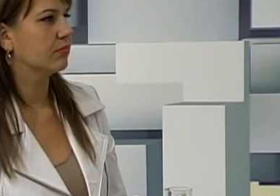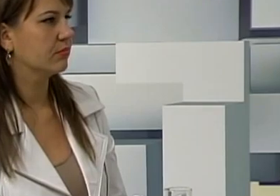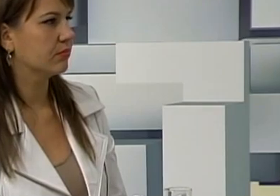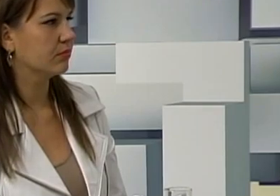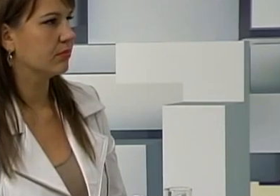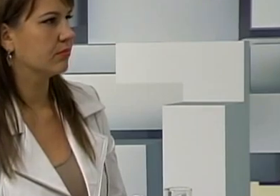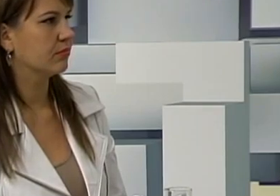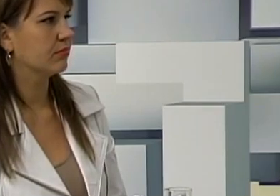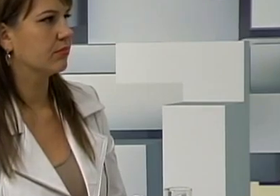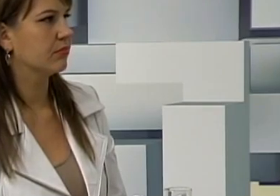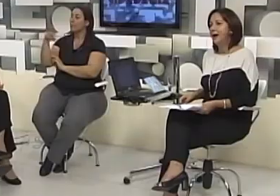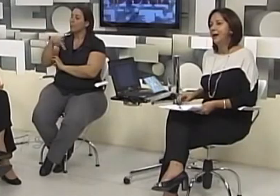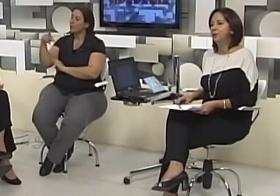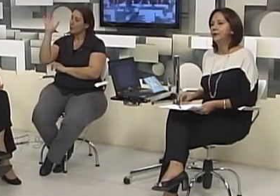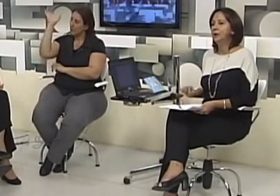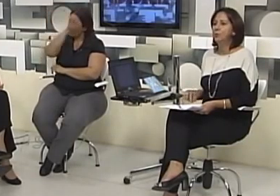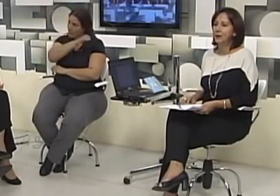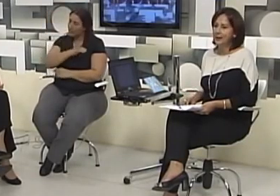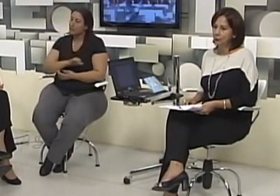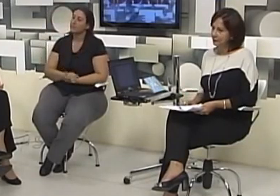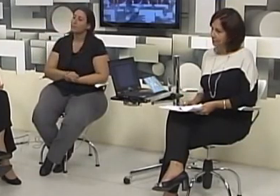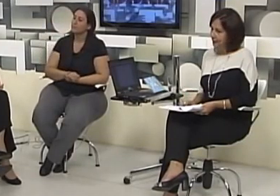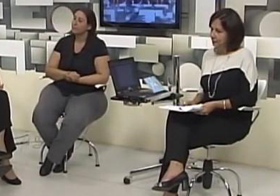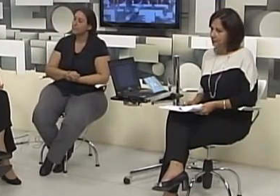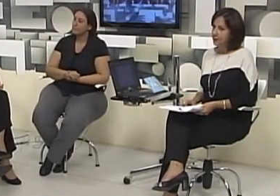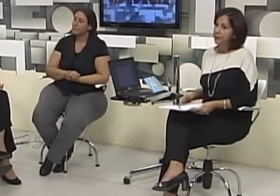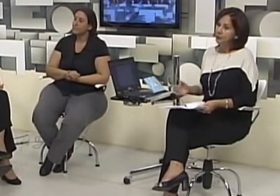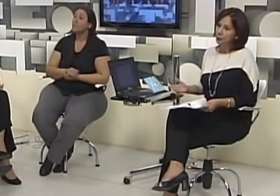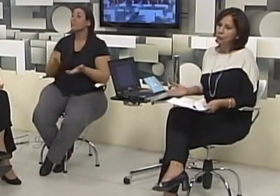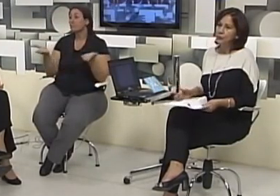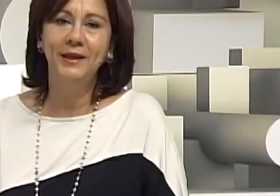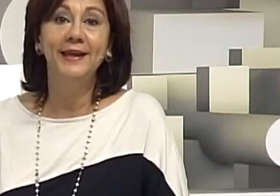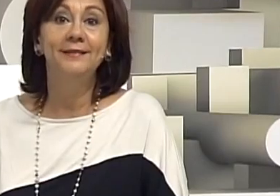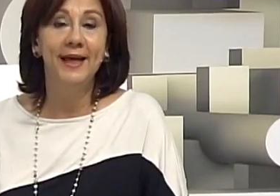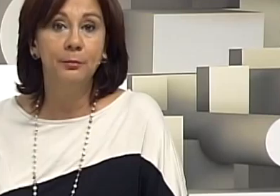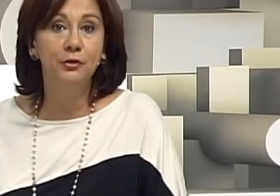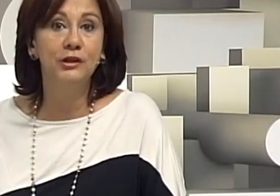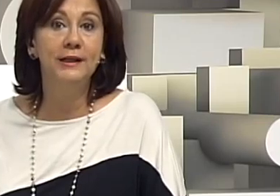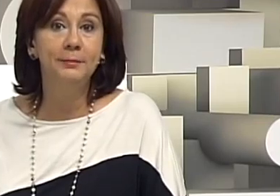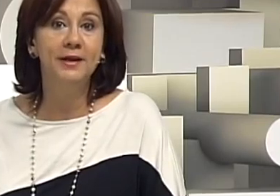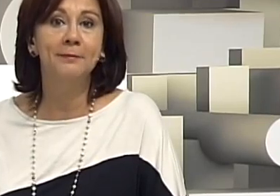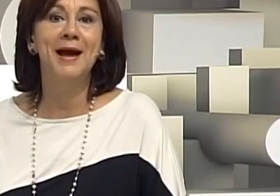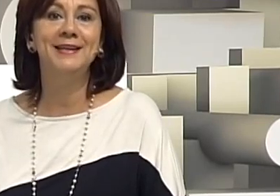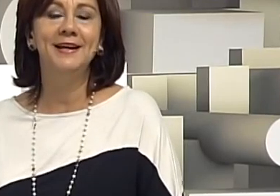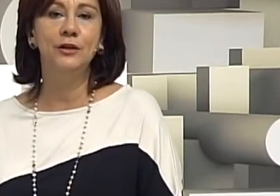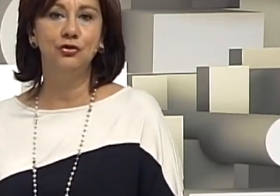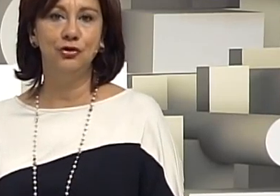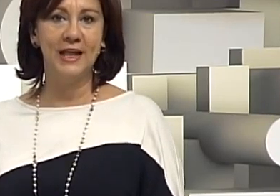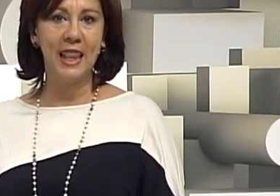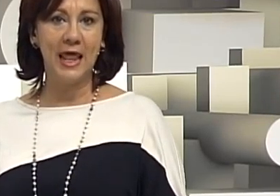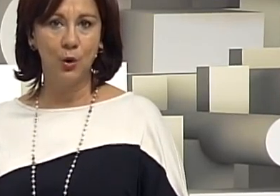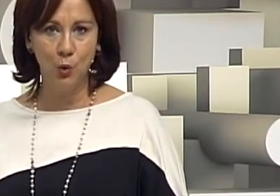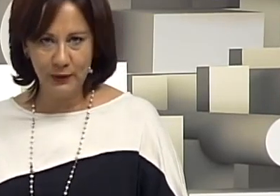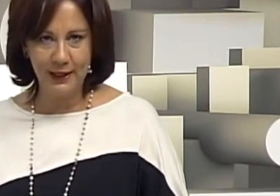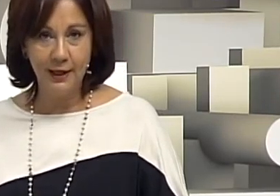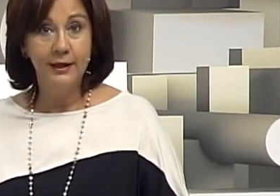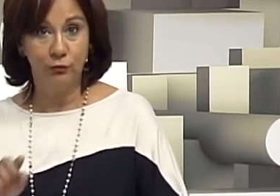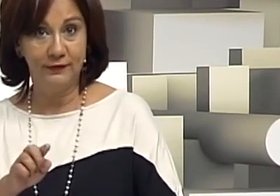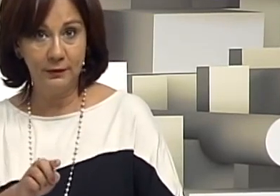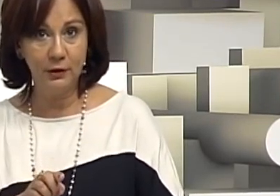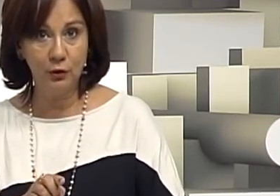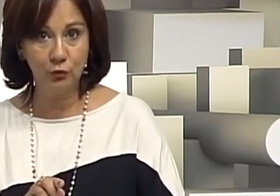Ciência e Tecnologia do Rio Grande do Sul, a Carolina Comerlato Sperbi. E conosco também a intérprete em Libras, Maria Cristina